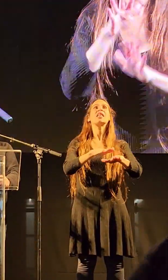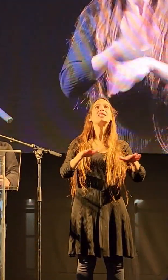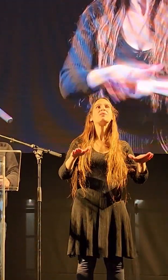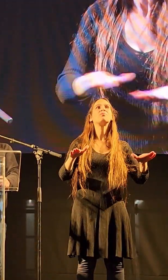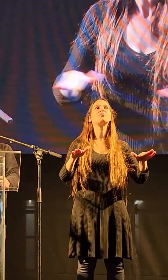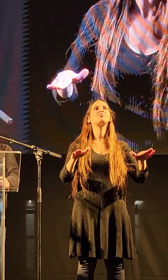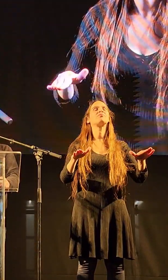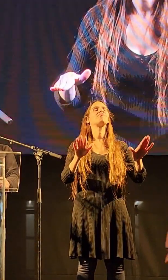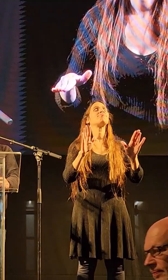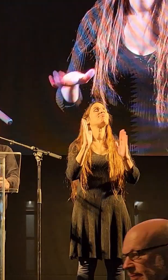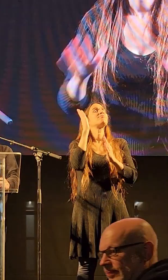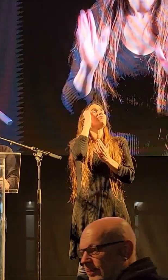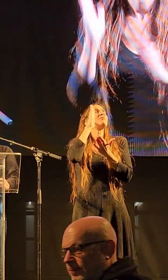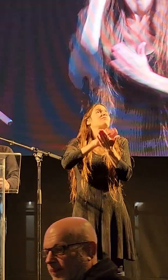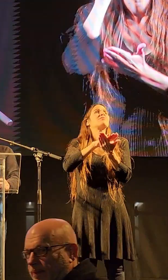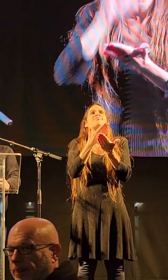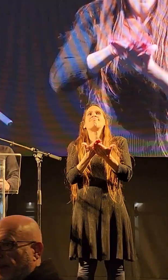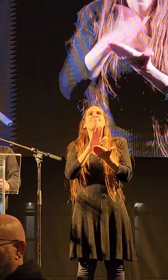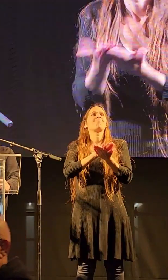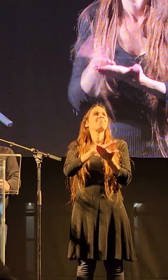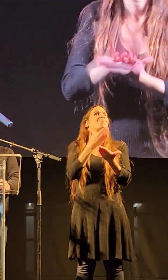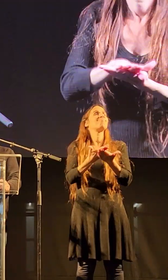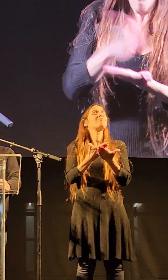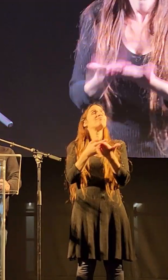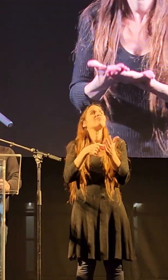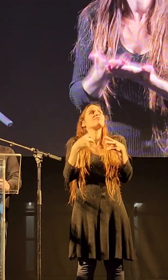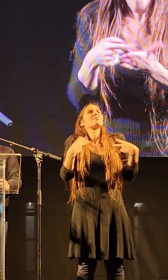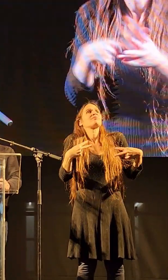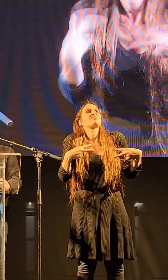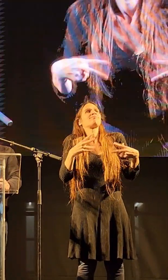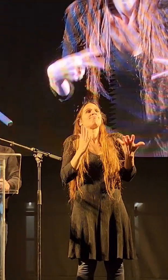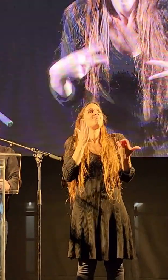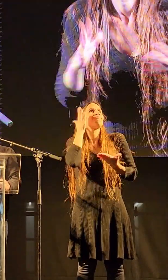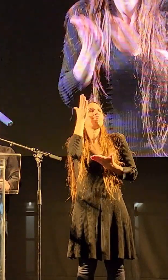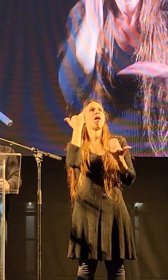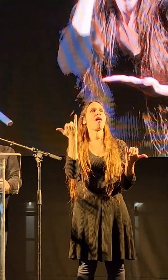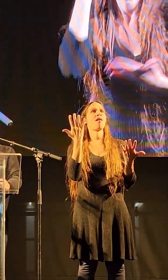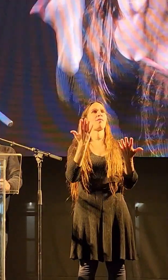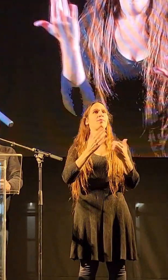ילדים לא ישנים בלילה מחשש להרוגיהם,